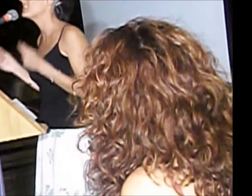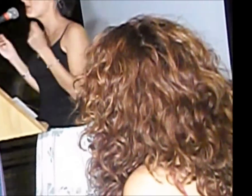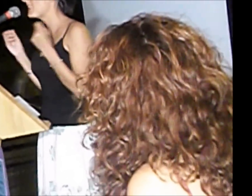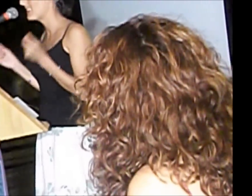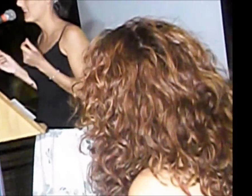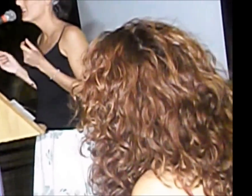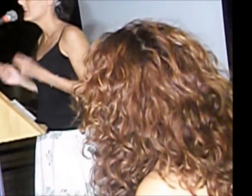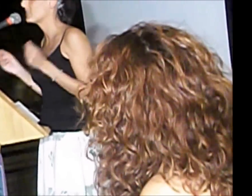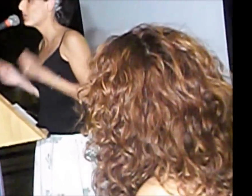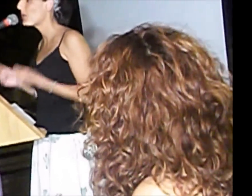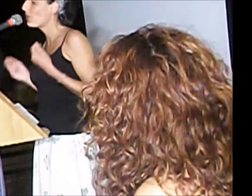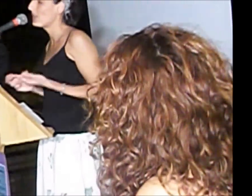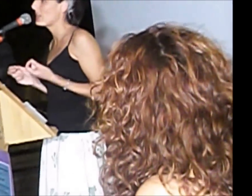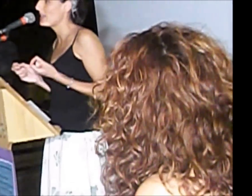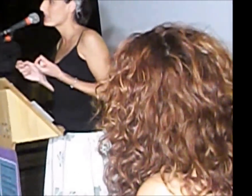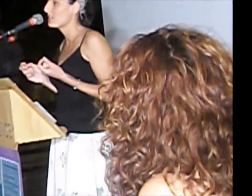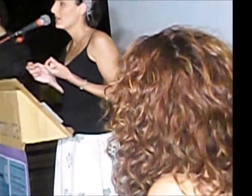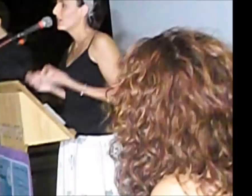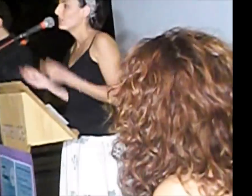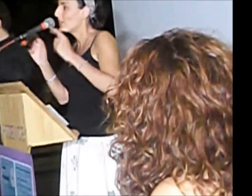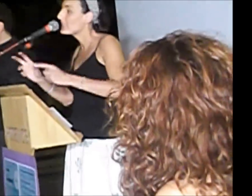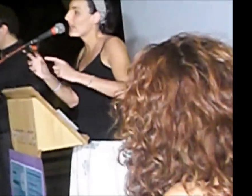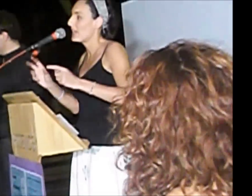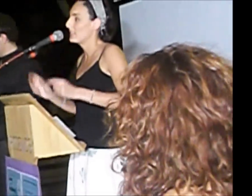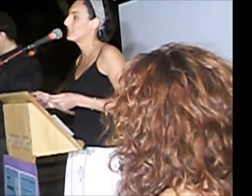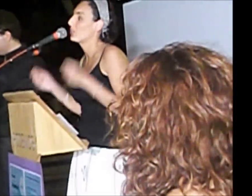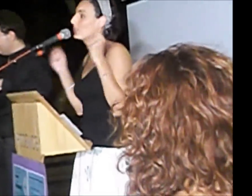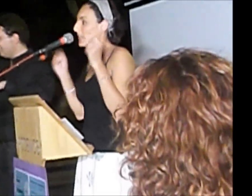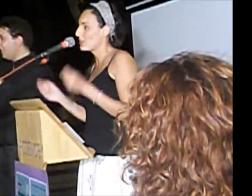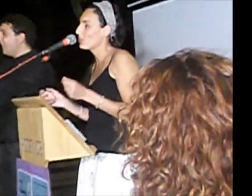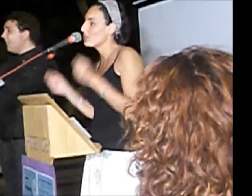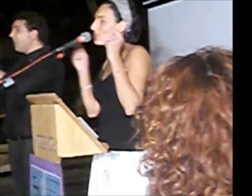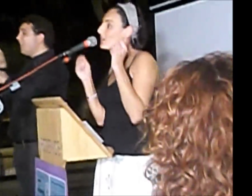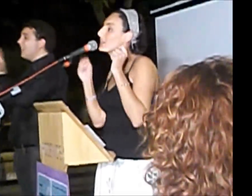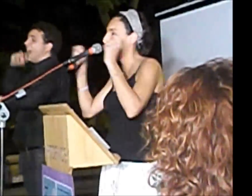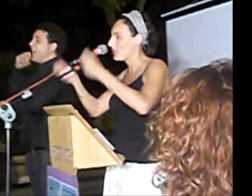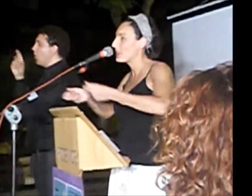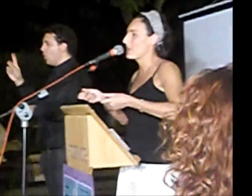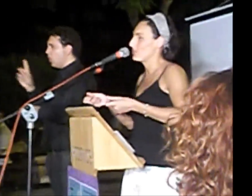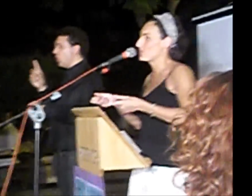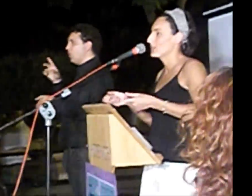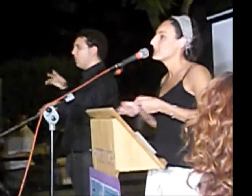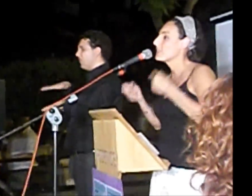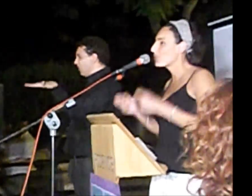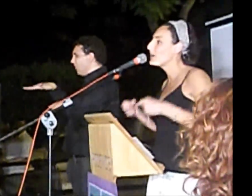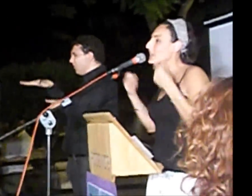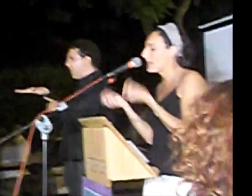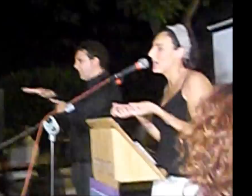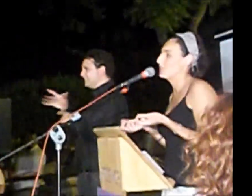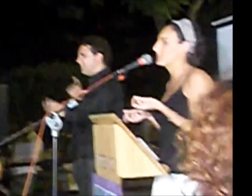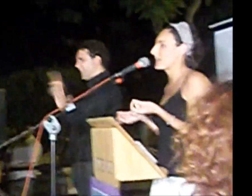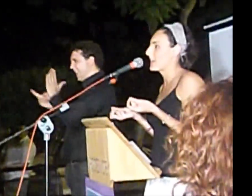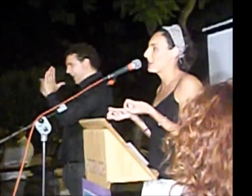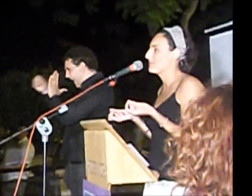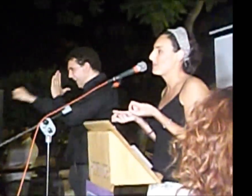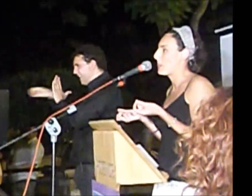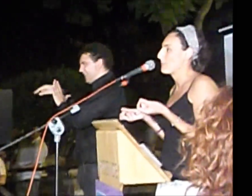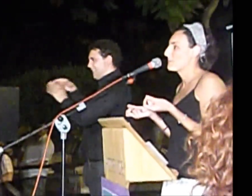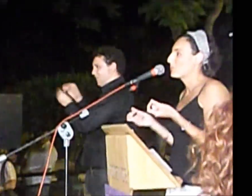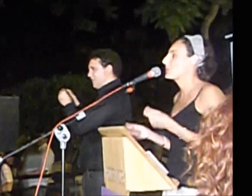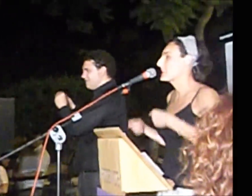consumiendo masivamente y que son producidas no en Israel, sino en los territorios colonizados de forma ilegal por